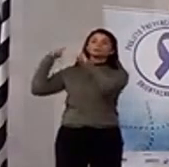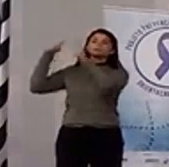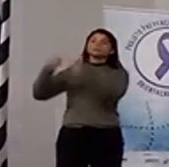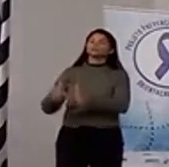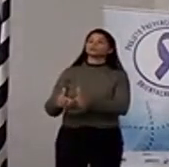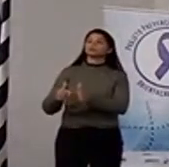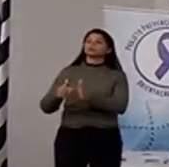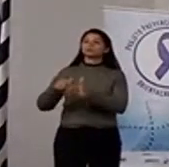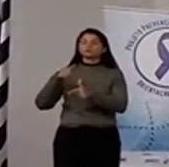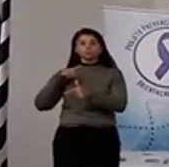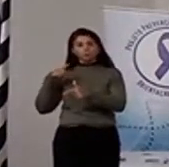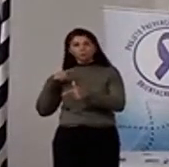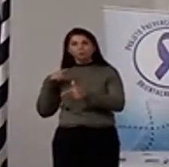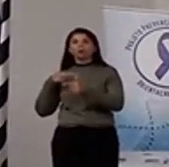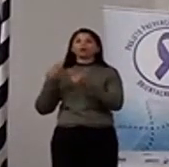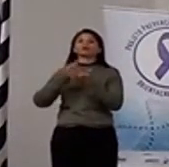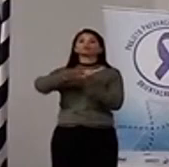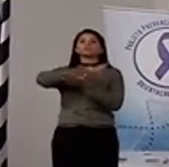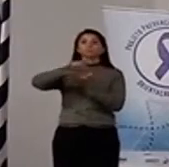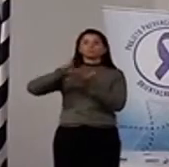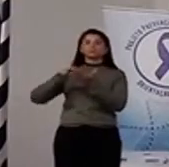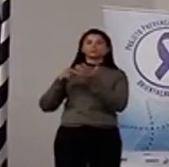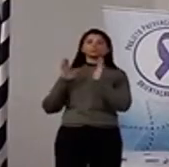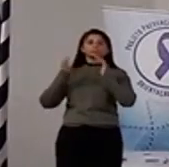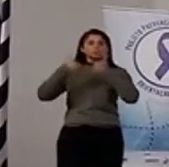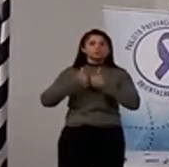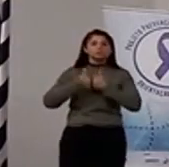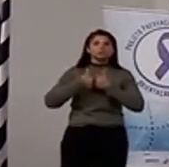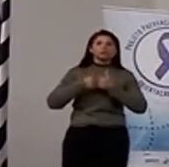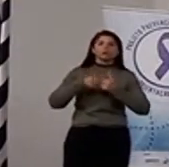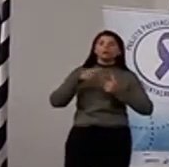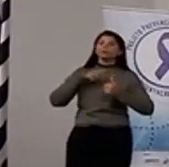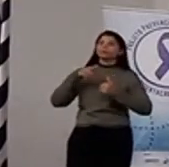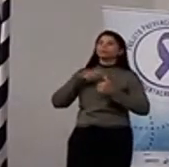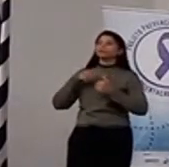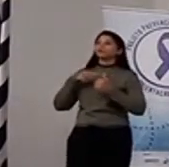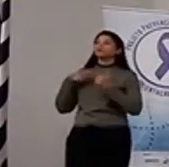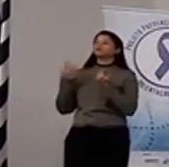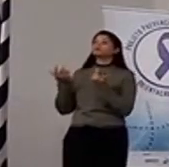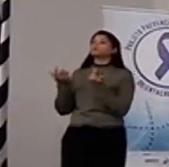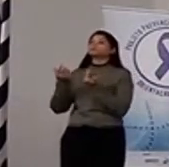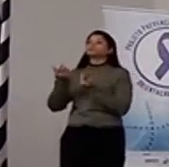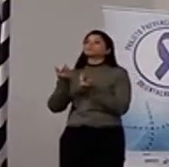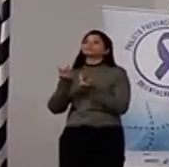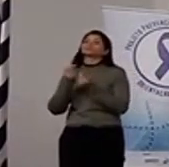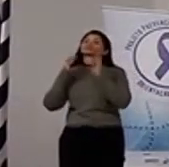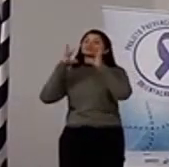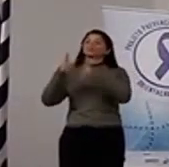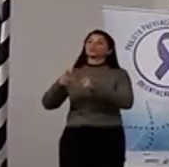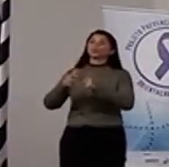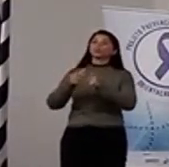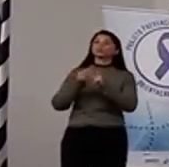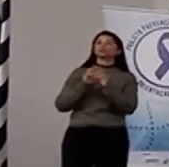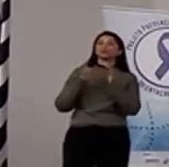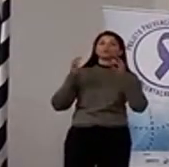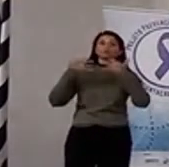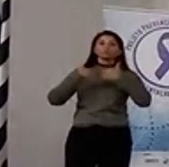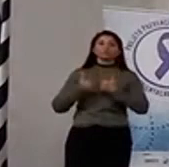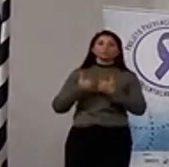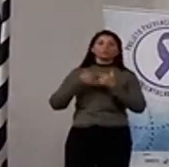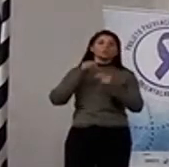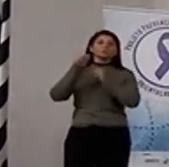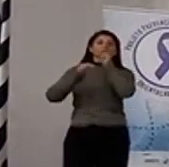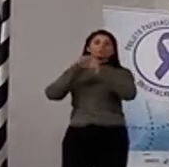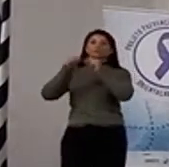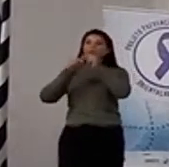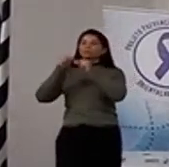têm elementos autistas. Certo? Para mim, todo autismo será genético. A gente vai chegar a uma fase que vamos descobrir todos os